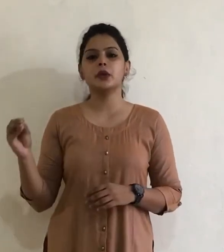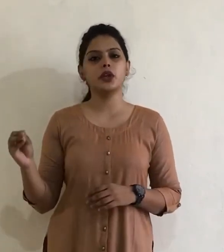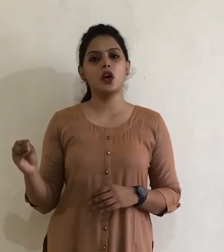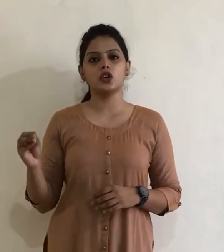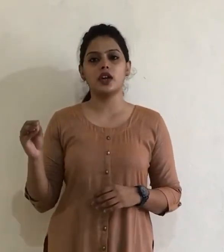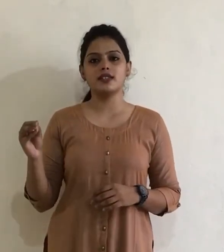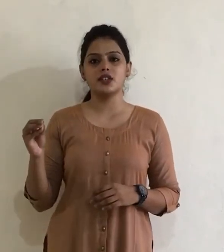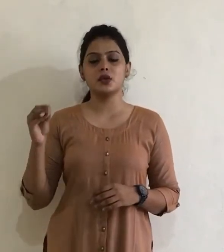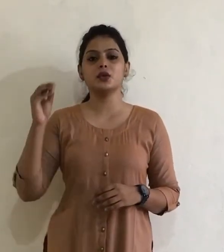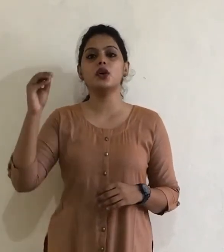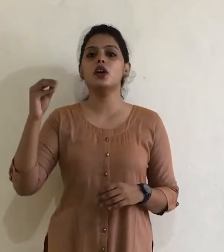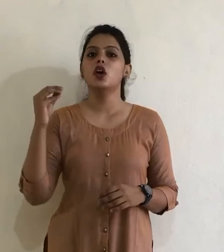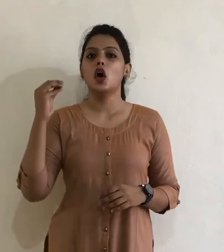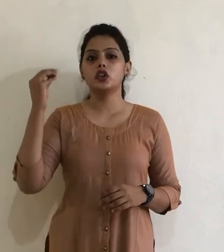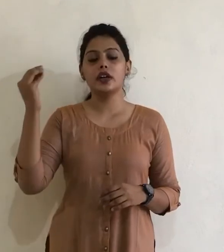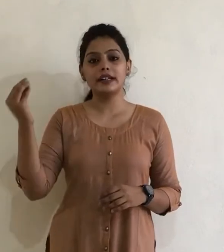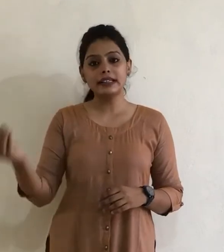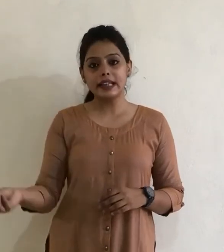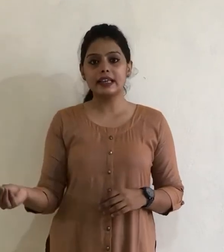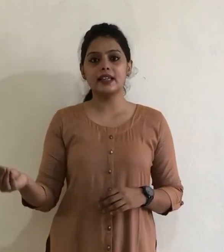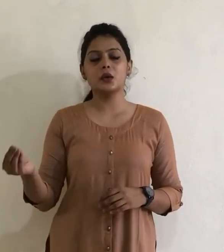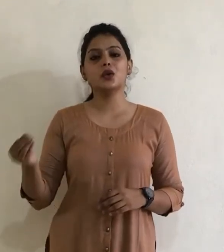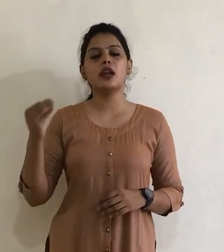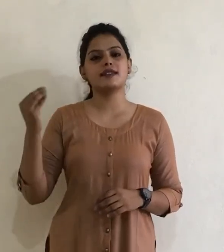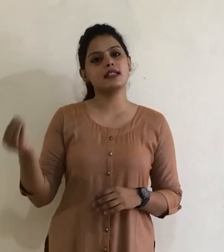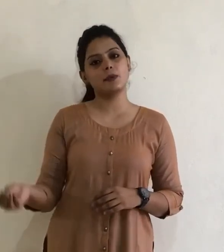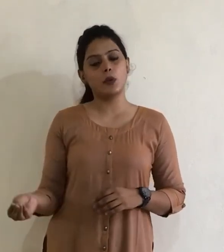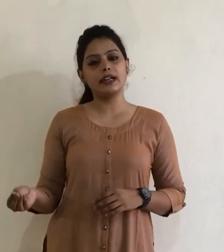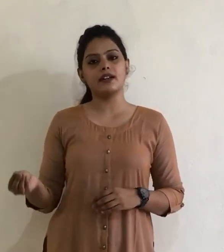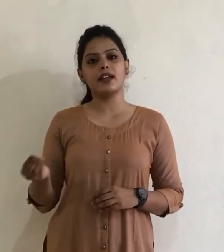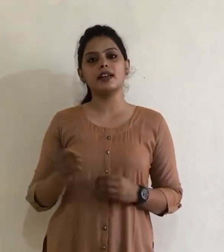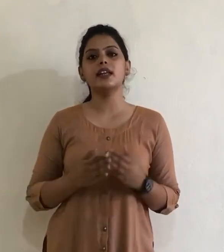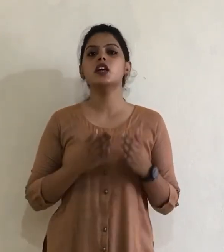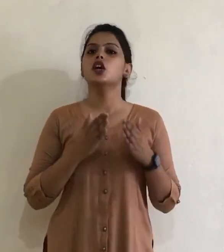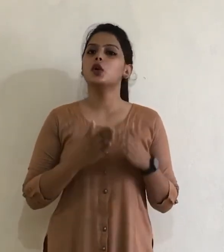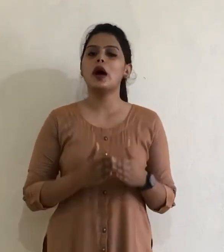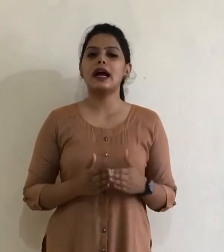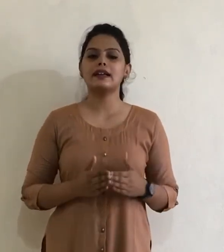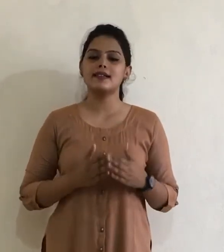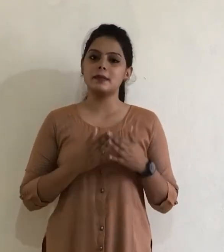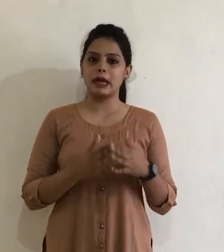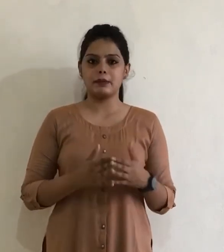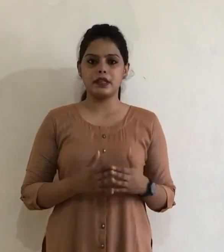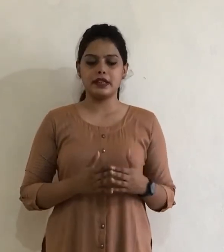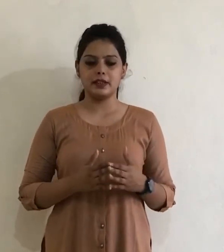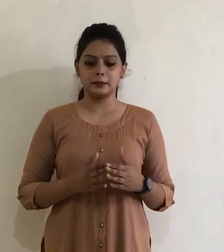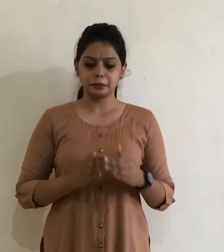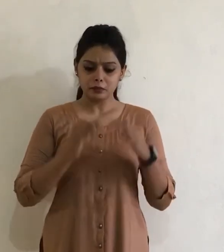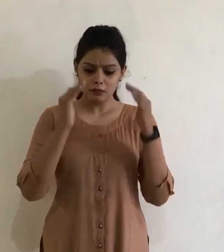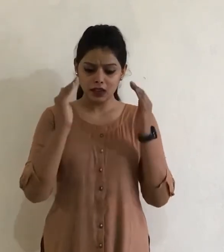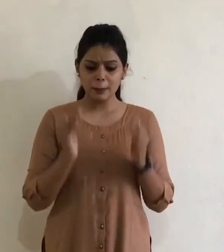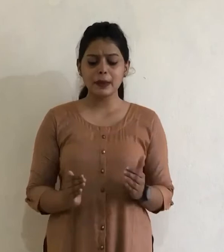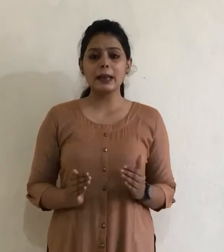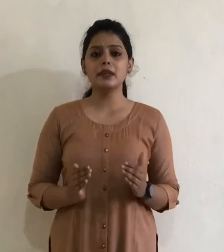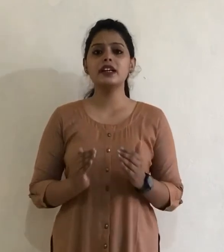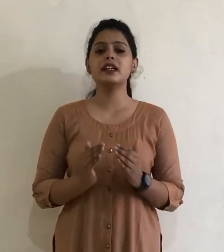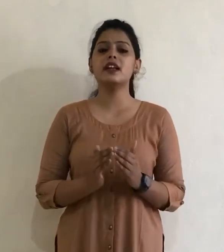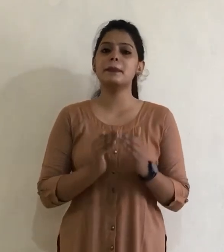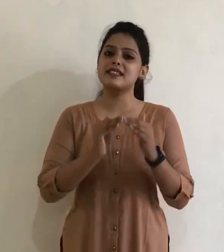उन्हें authorization उनको authority दे कि नहीं, उनको license provide करे कि नहीं to act as a primary dealer. अब primary dealer